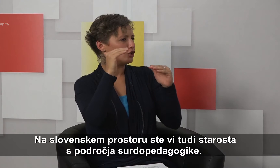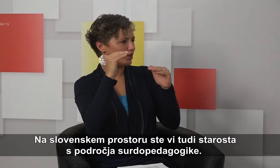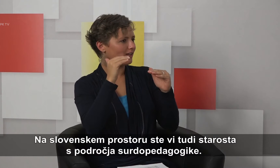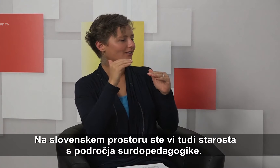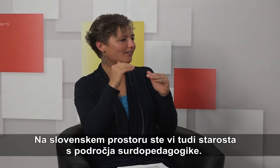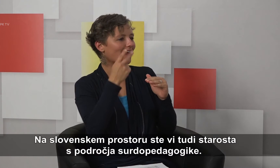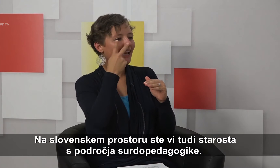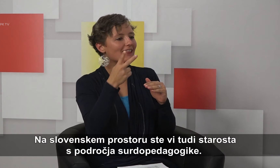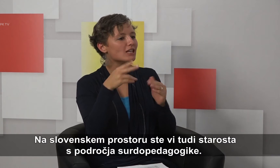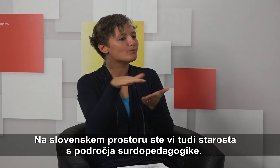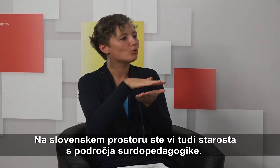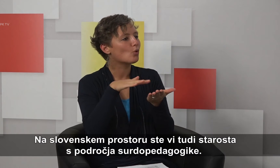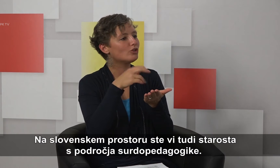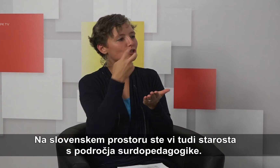najstarejši glede s področja